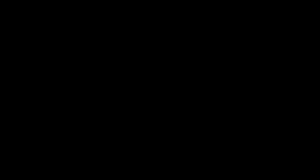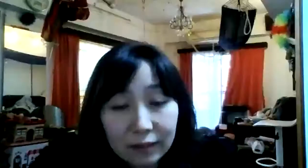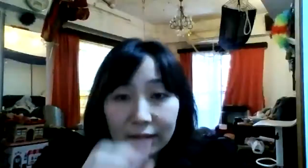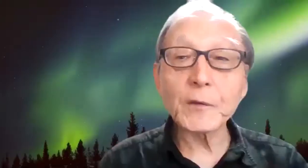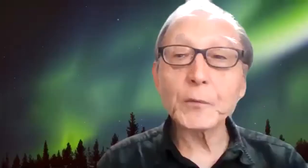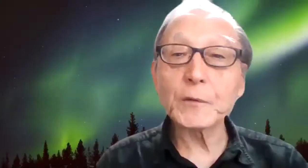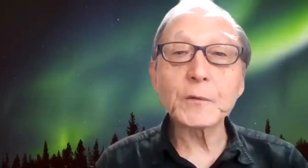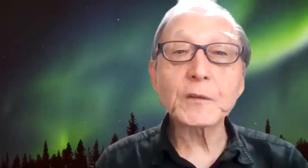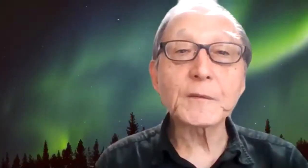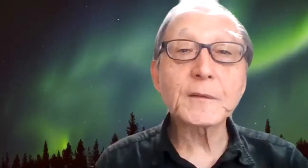僕のレコーディングをします